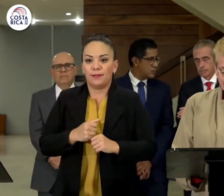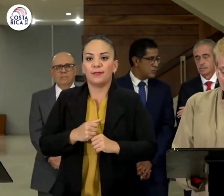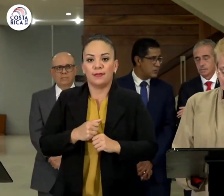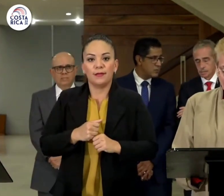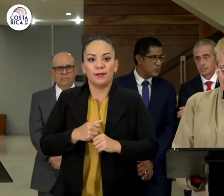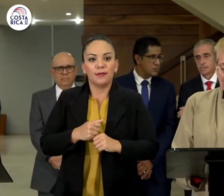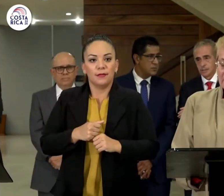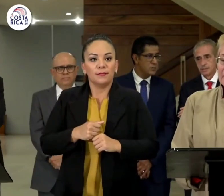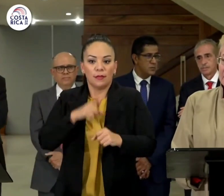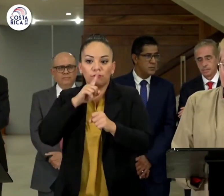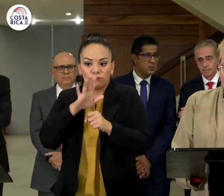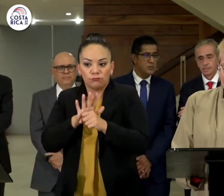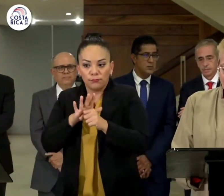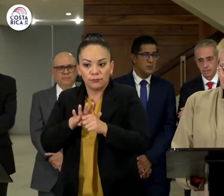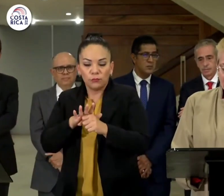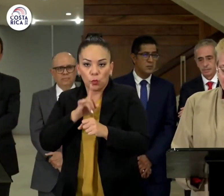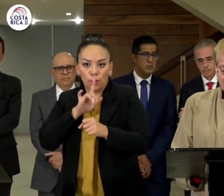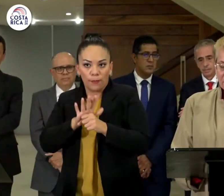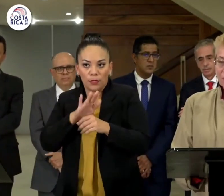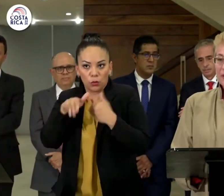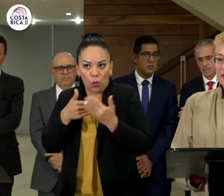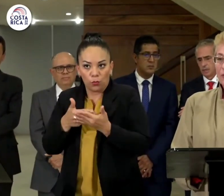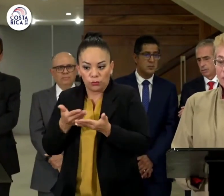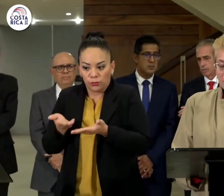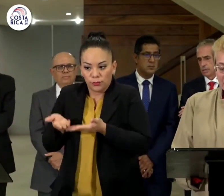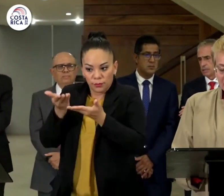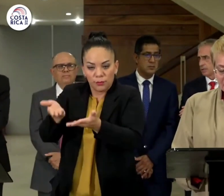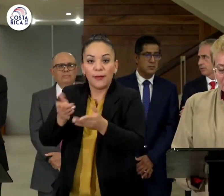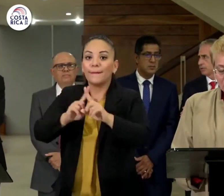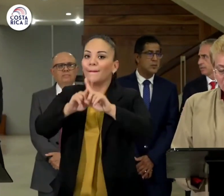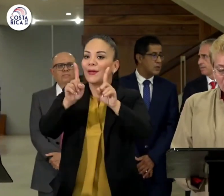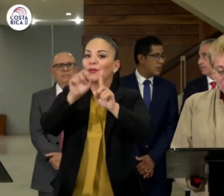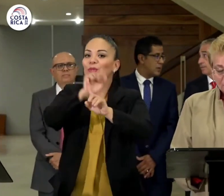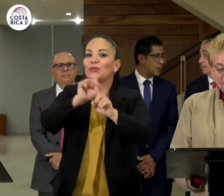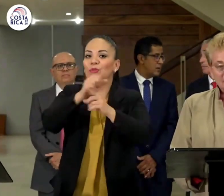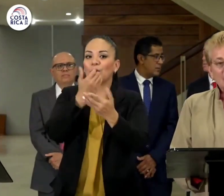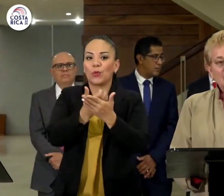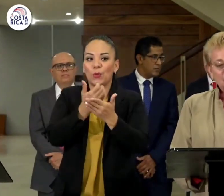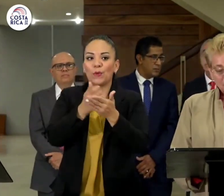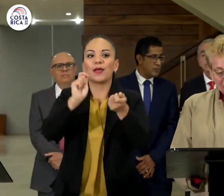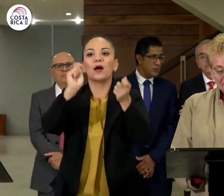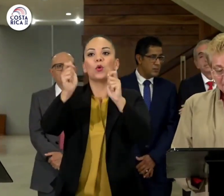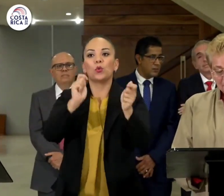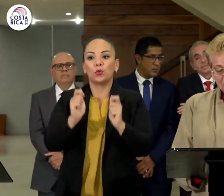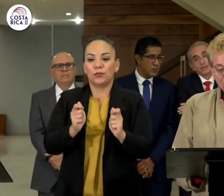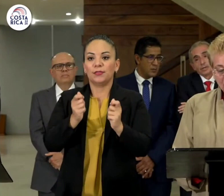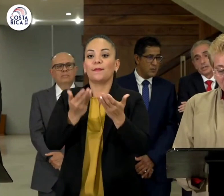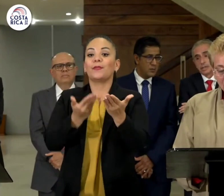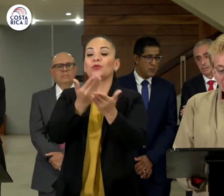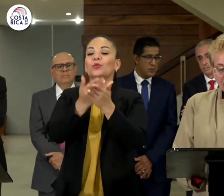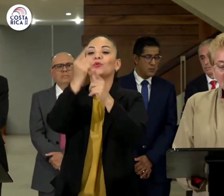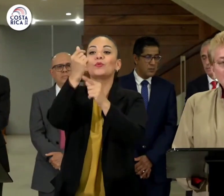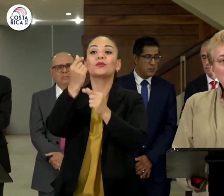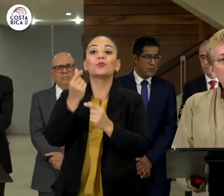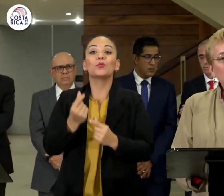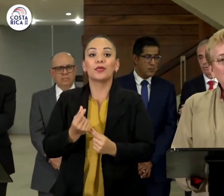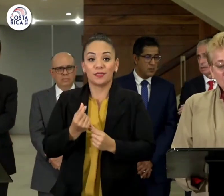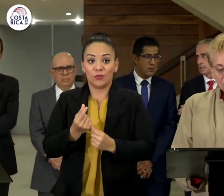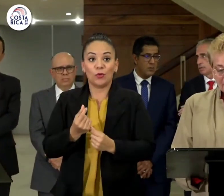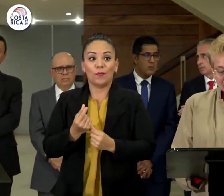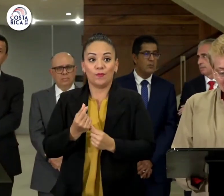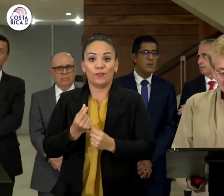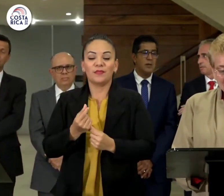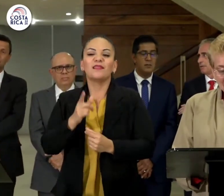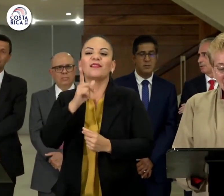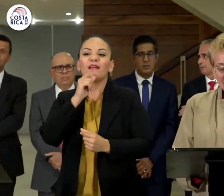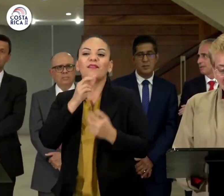este compromiso. Sin embargo, las condiciones económicas y los ajustes a la propuesta del presupuesto que realizó